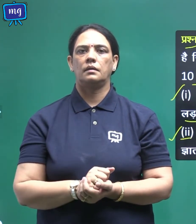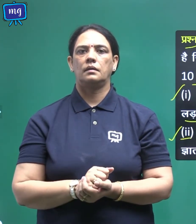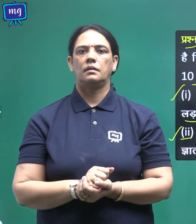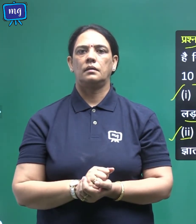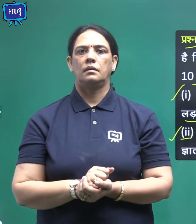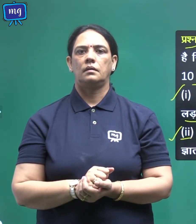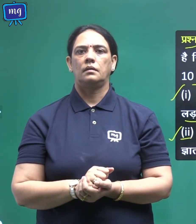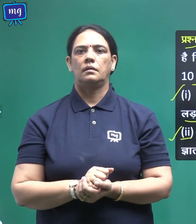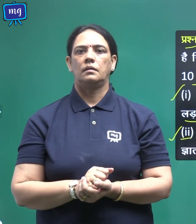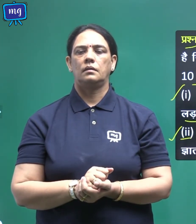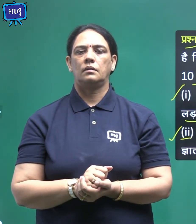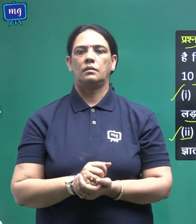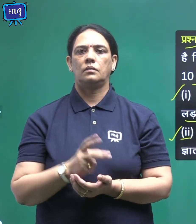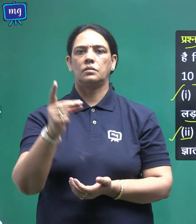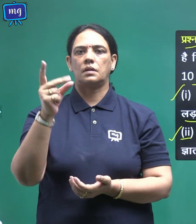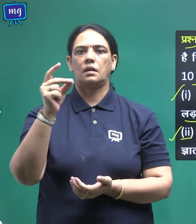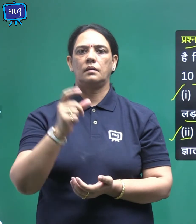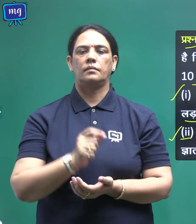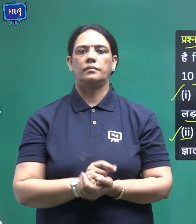दूसरा,